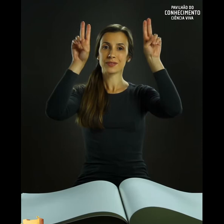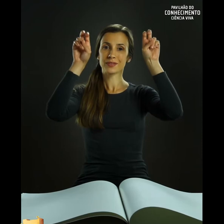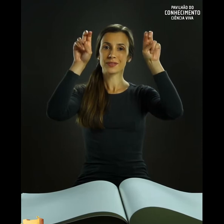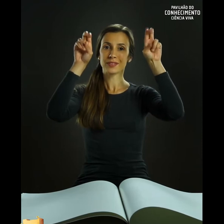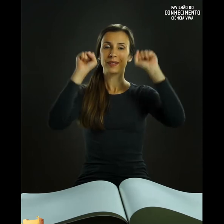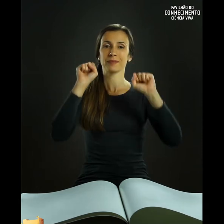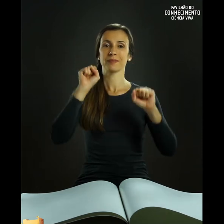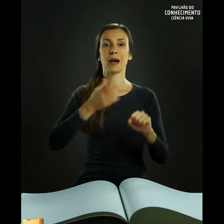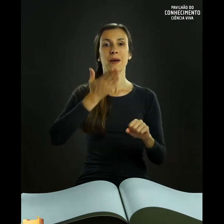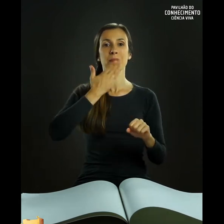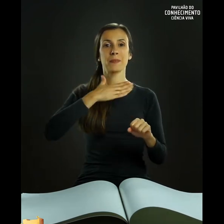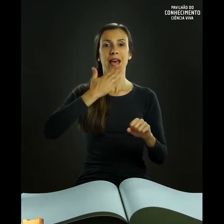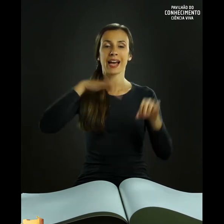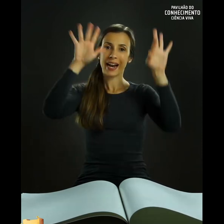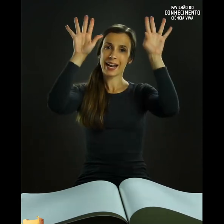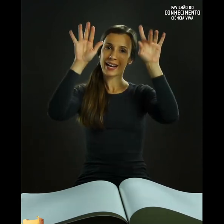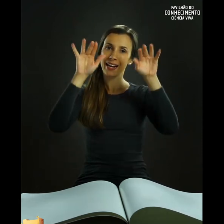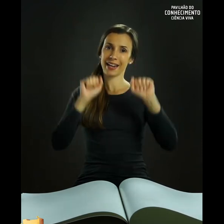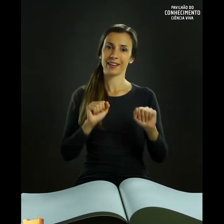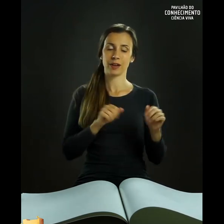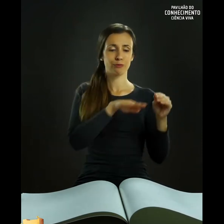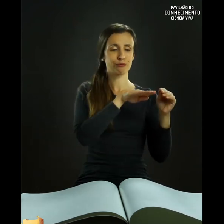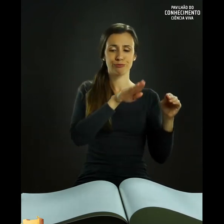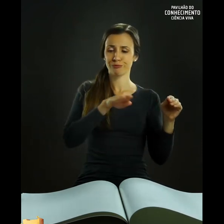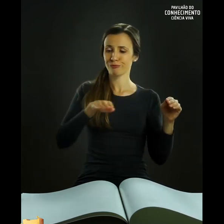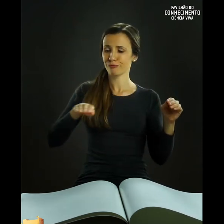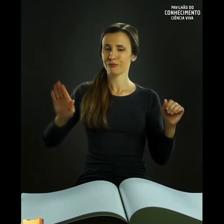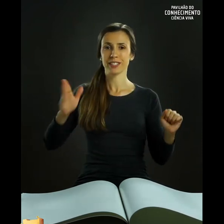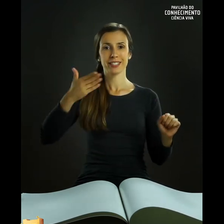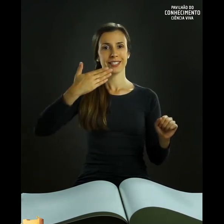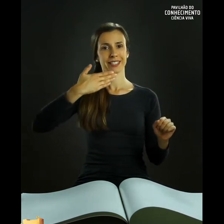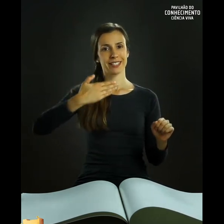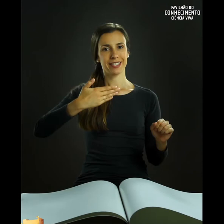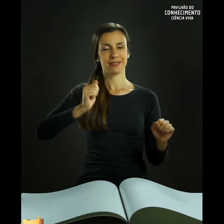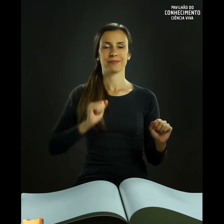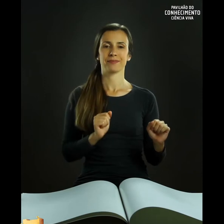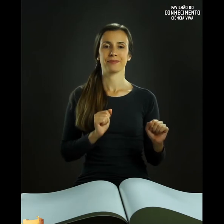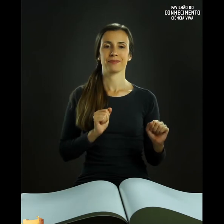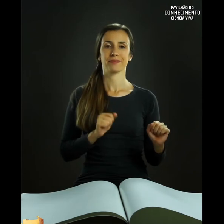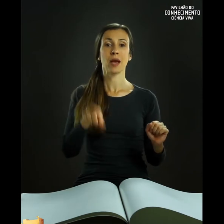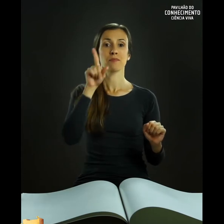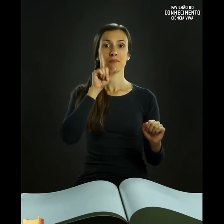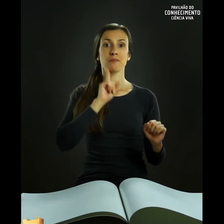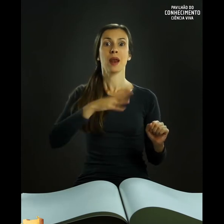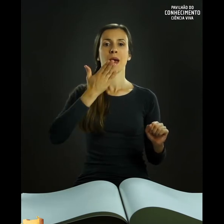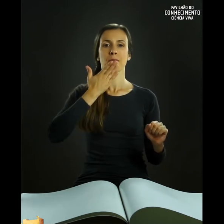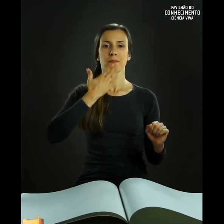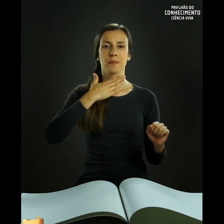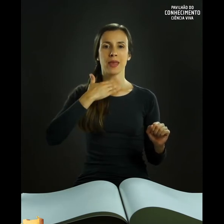Branca de Neve e os Sete Anões. Quando a Branca de Neve nasceu, era rosadinha. Só depois ficou branca como a neve do medo que